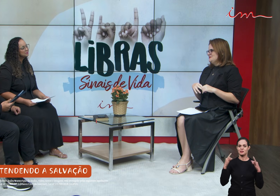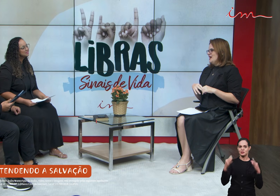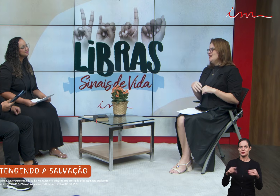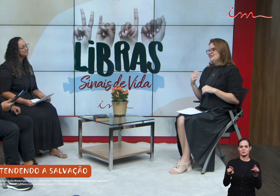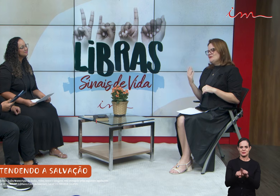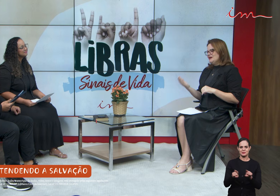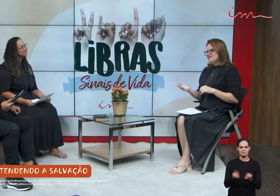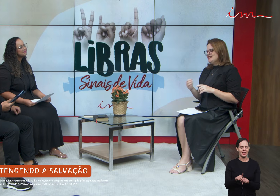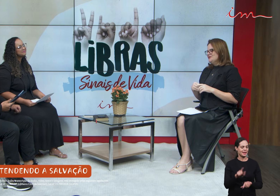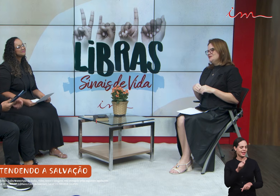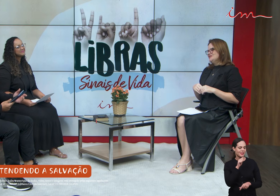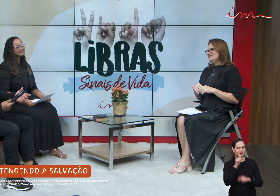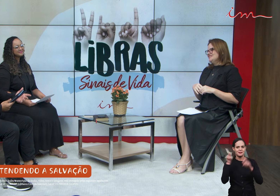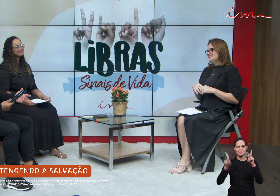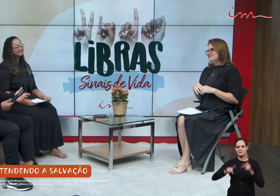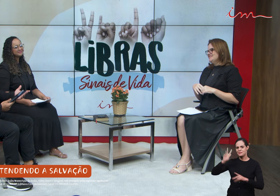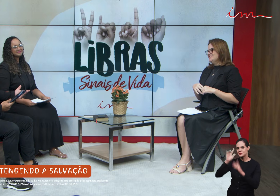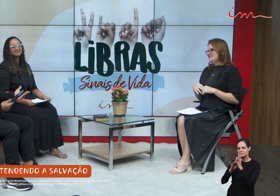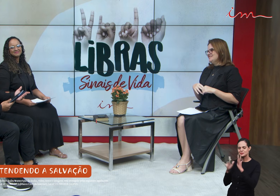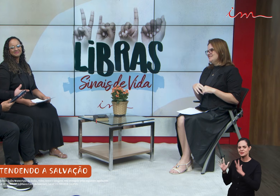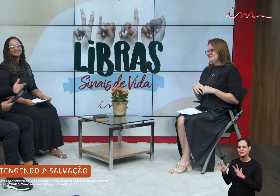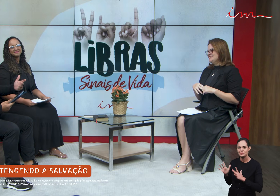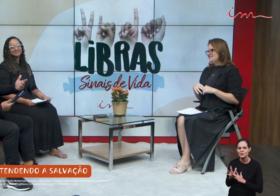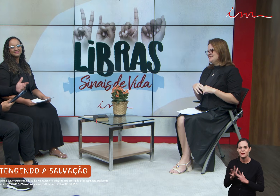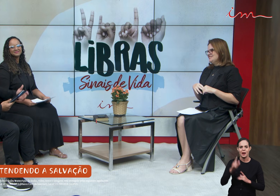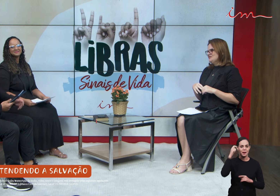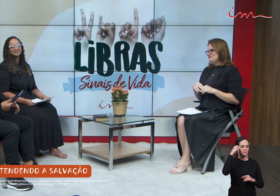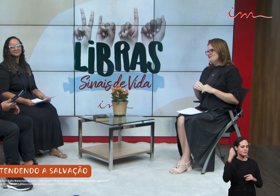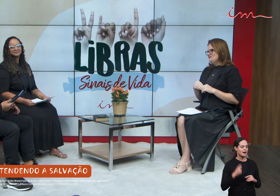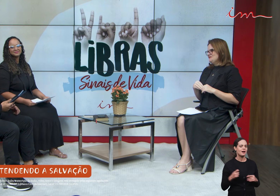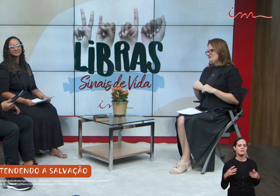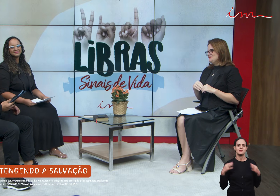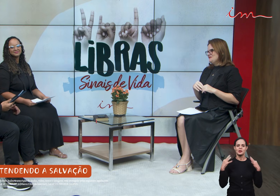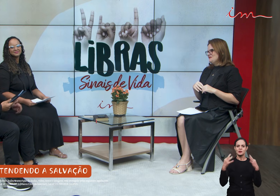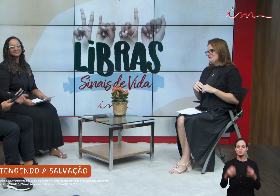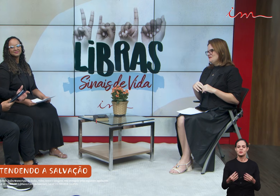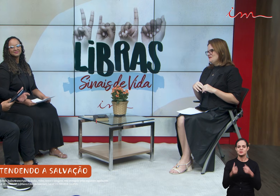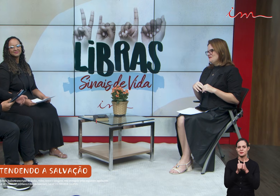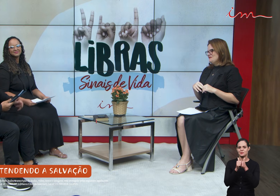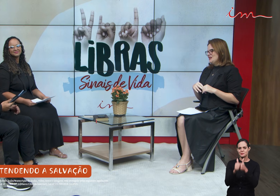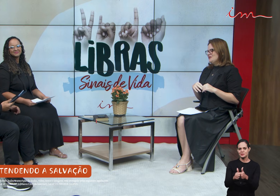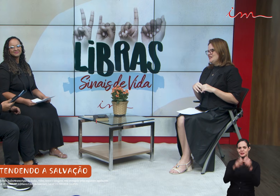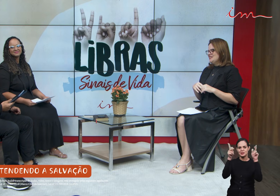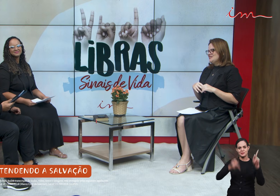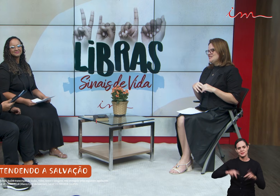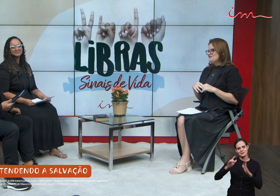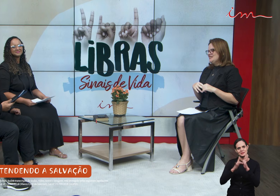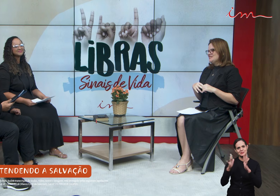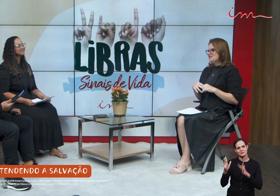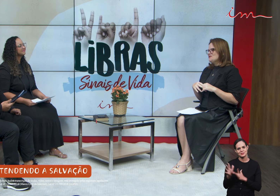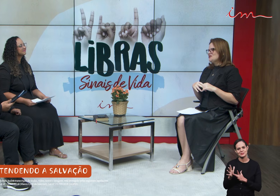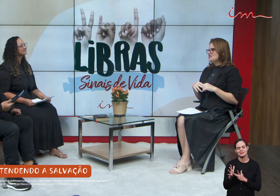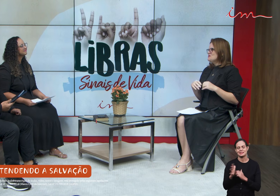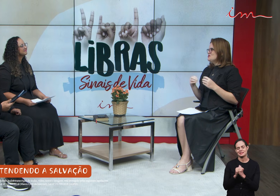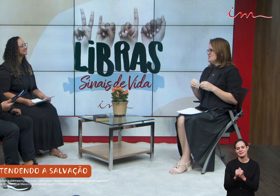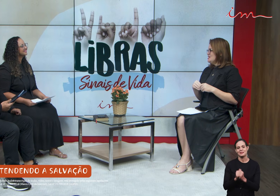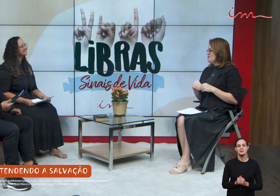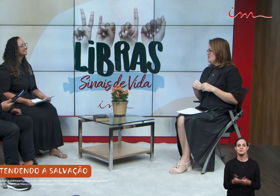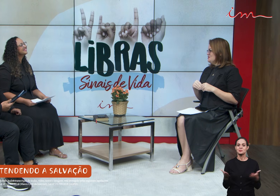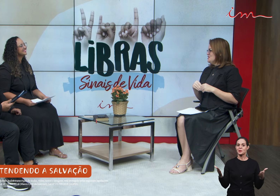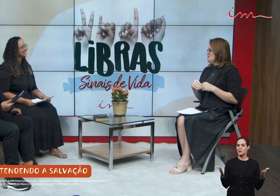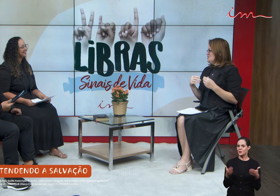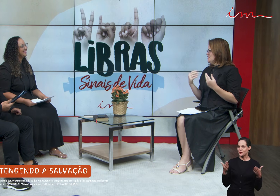Senhor, irmãos. Alan, a paz do Senhor. A paz do Senhor, Priscila, Amável, a todos que estão nos acompanhando. A paz do Senhor Jesus. Glória a Deus, que bênção. Então, hoje nós